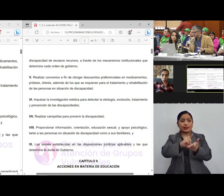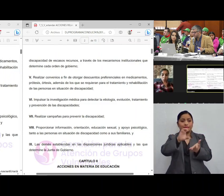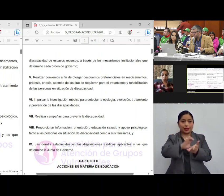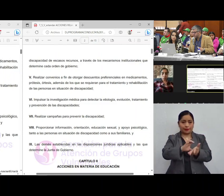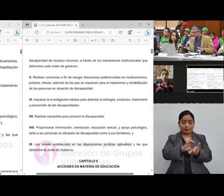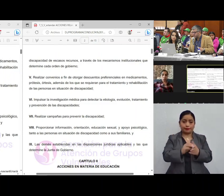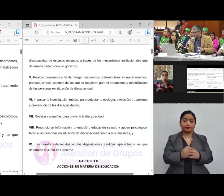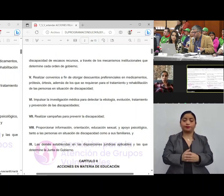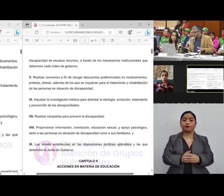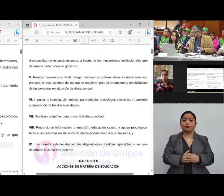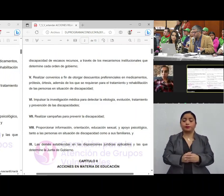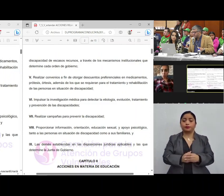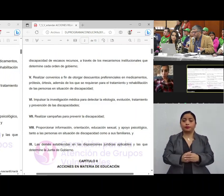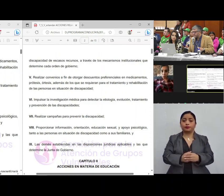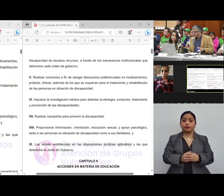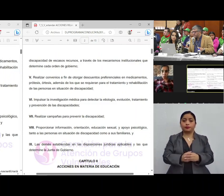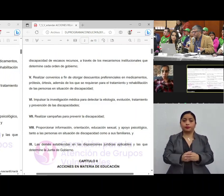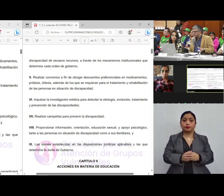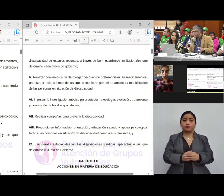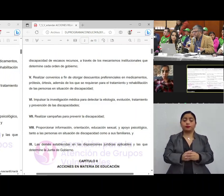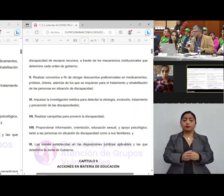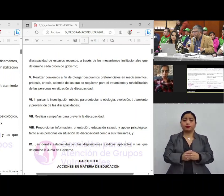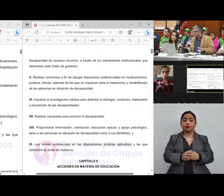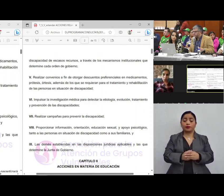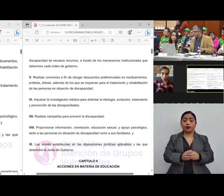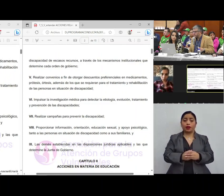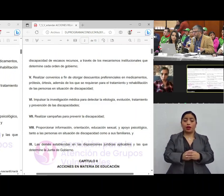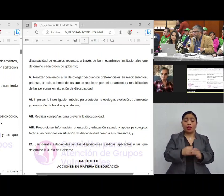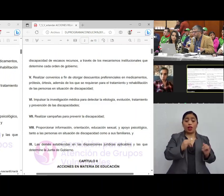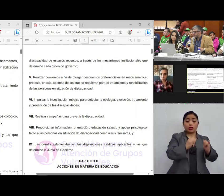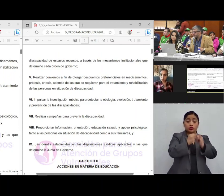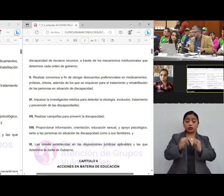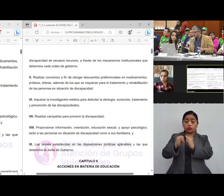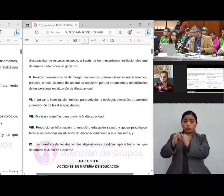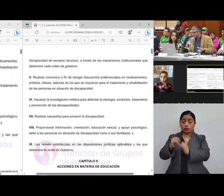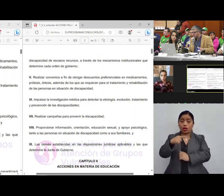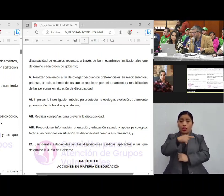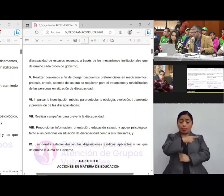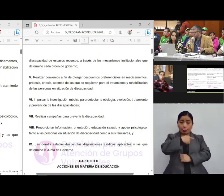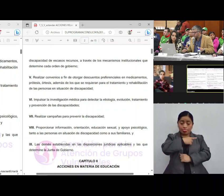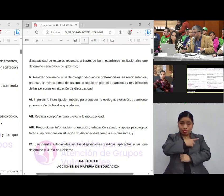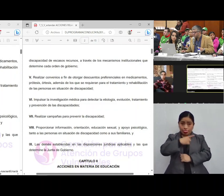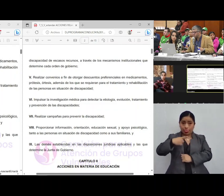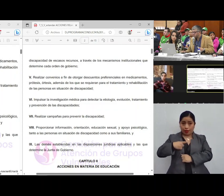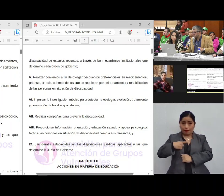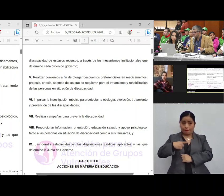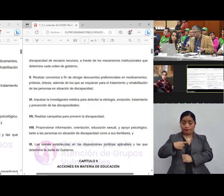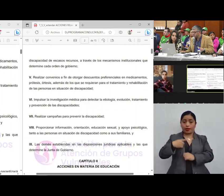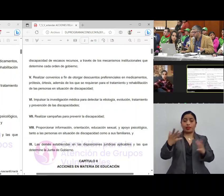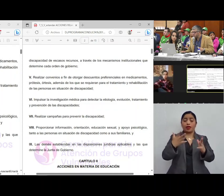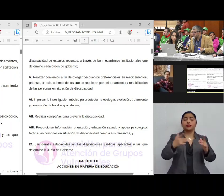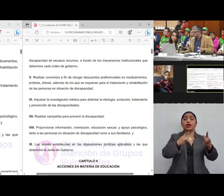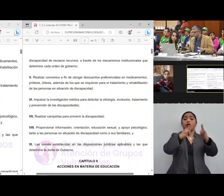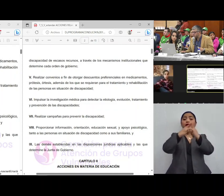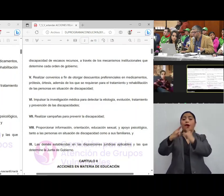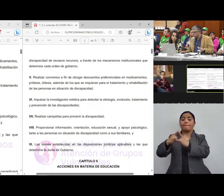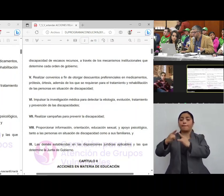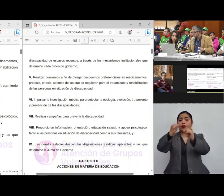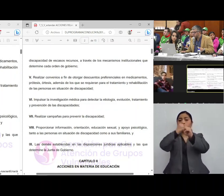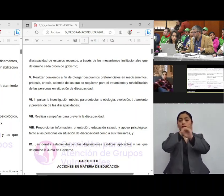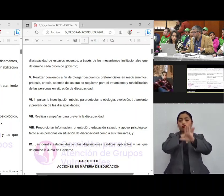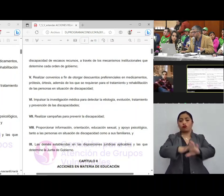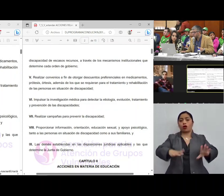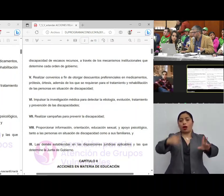discapacidades. Realizar campañas para prevenir la discapacidad. Proporcionar información,